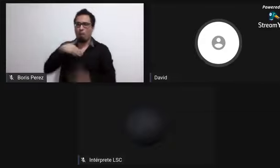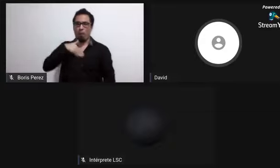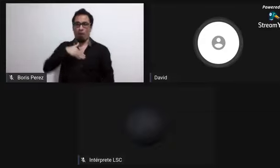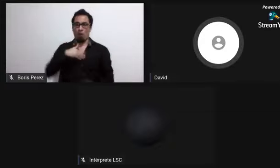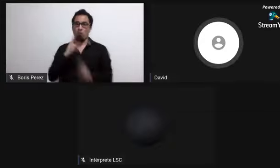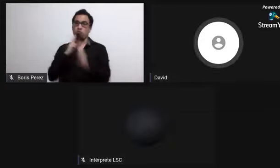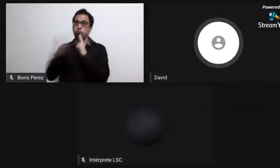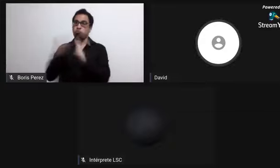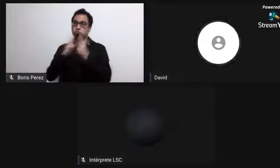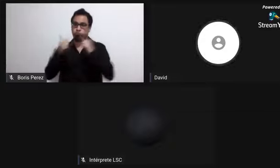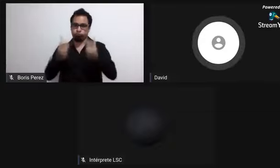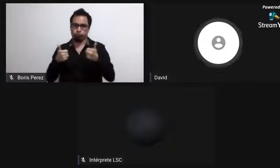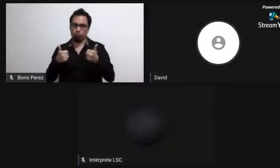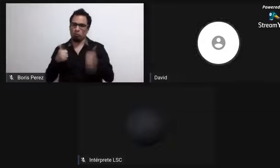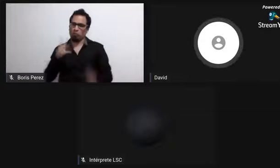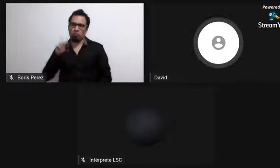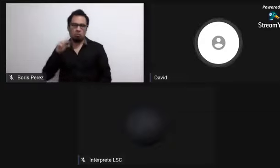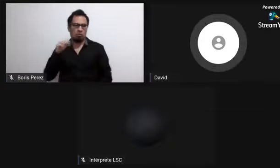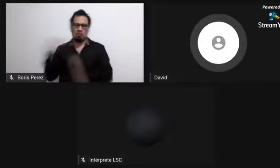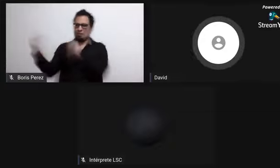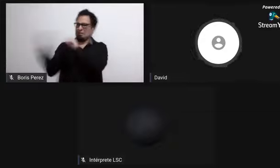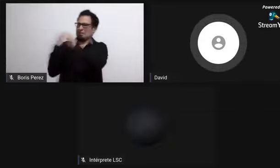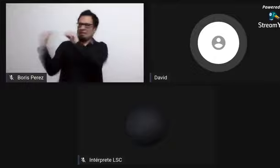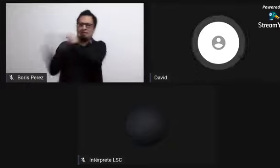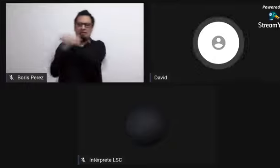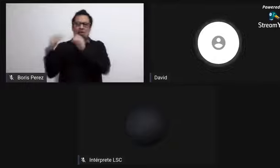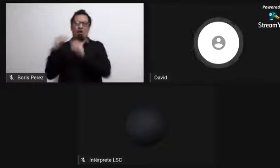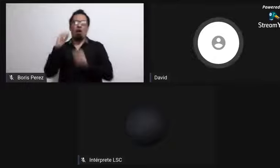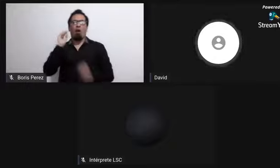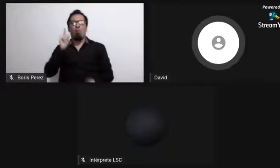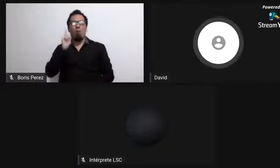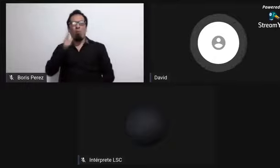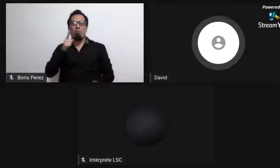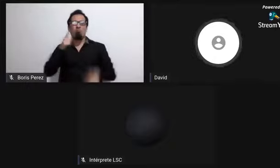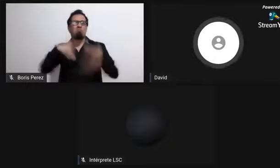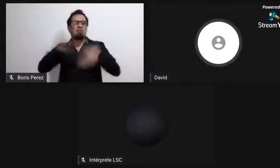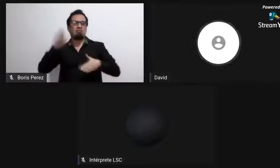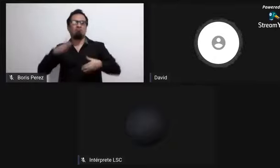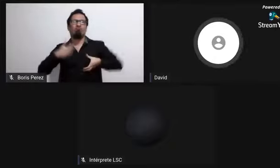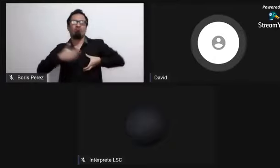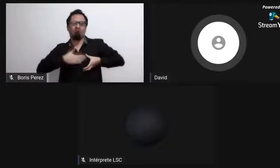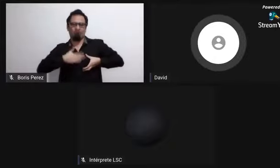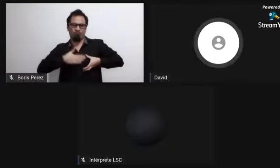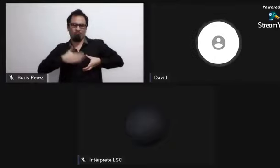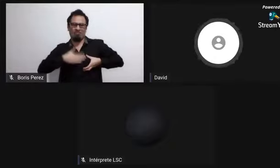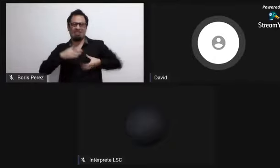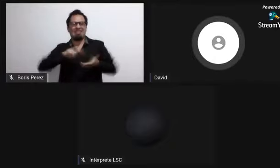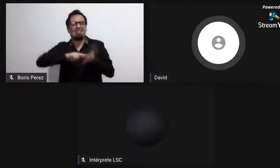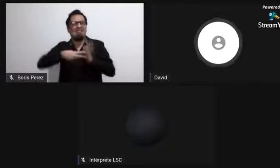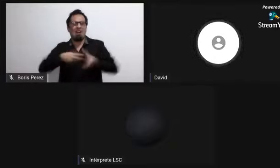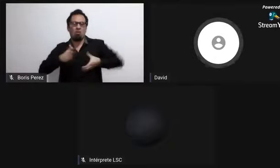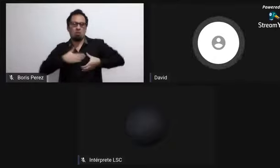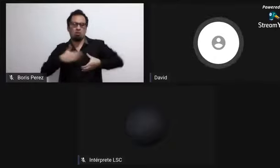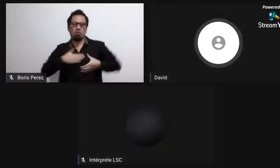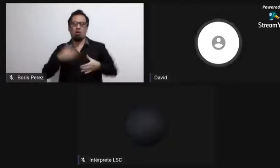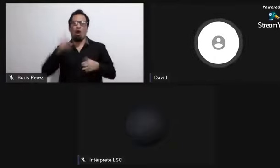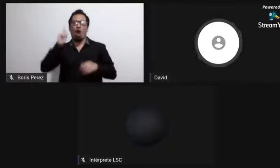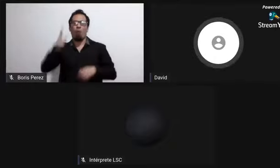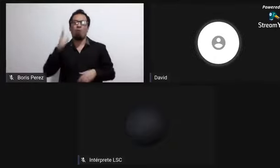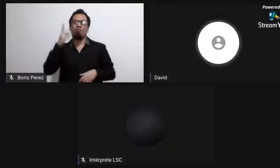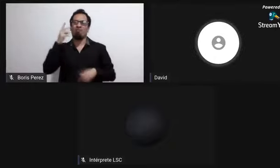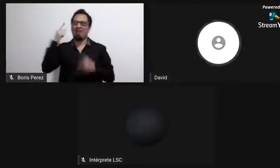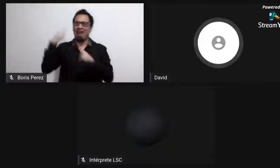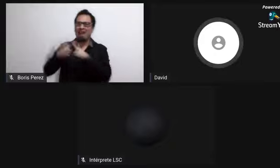educación acá en Colombia. Sin embargo, no te podría decir si fue o existe